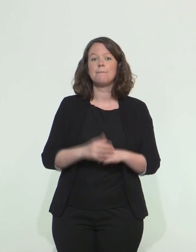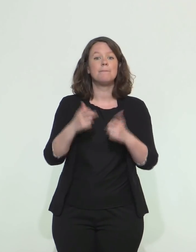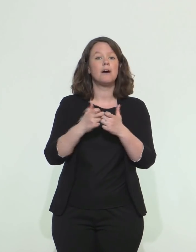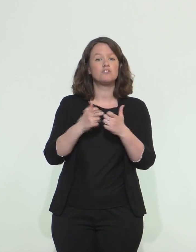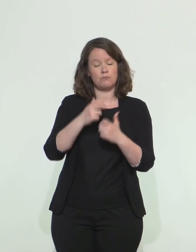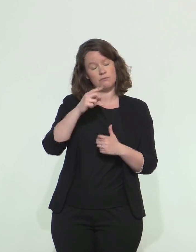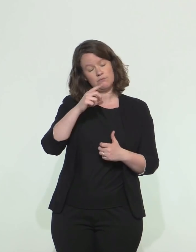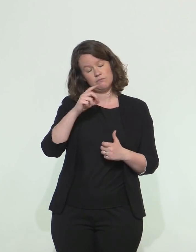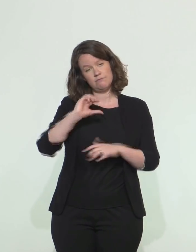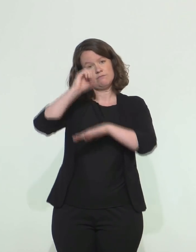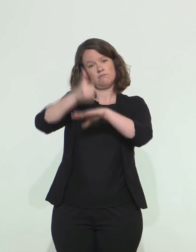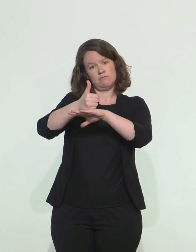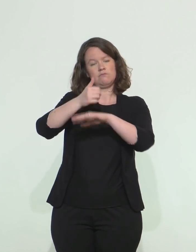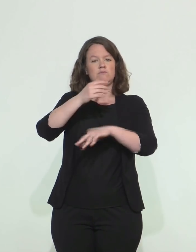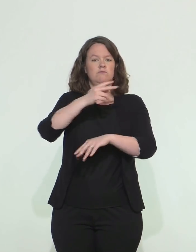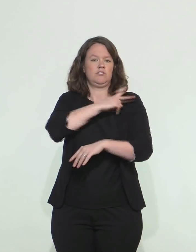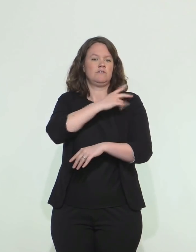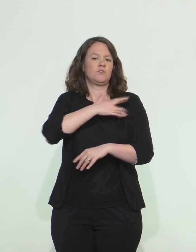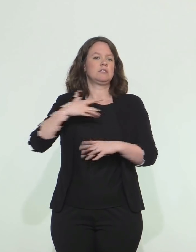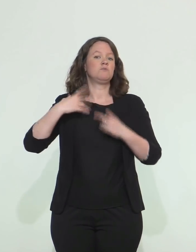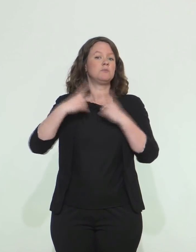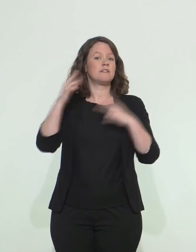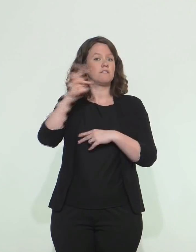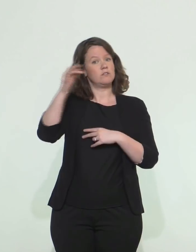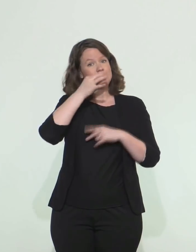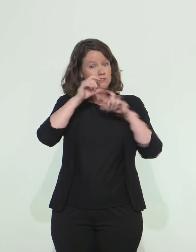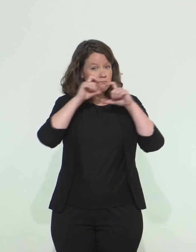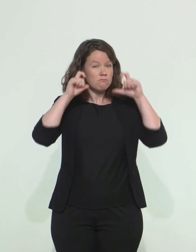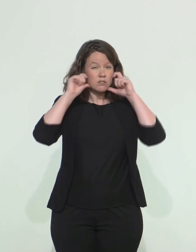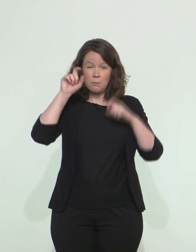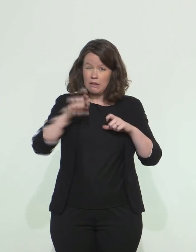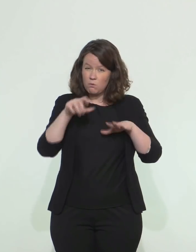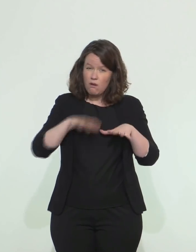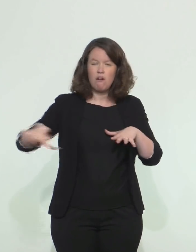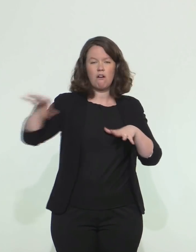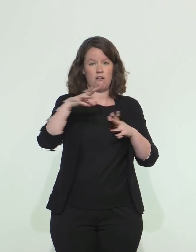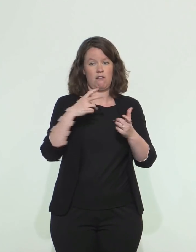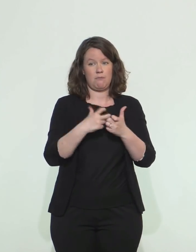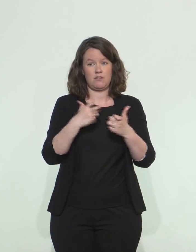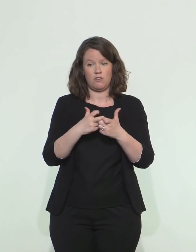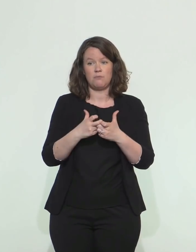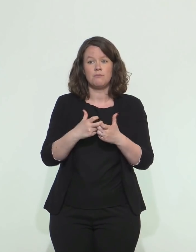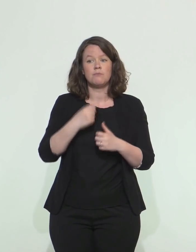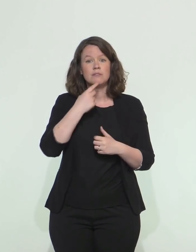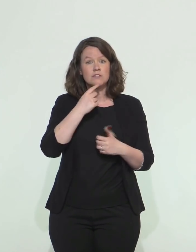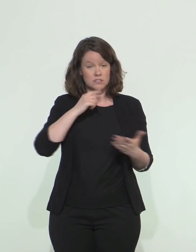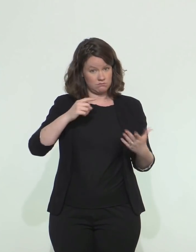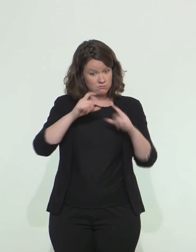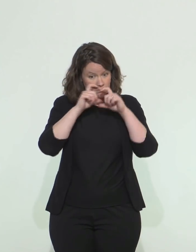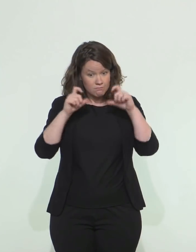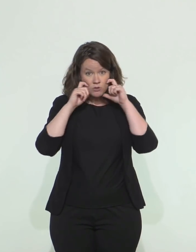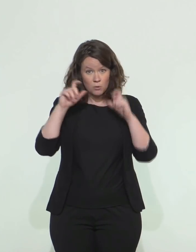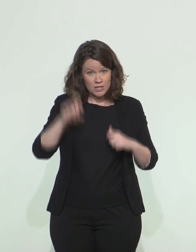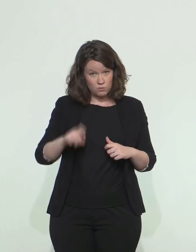masque dans tous les lieux publics. Donc, à partir de la carte présentée ce soir, est-il envisageable que le port du masque soit étendu à l'ensemble des lieux publics dans